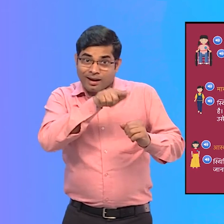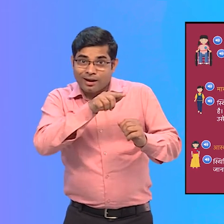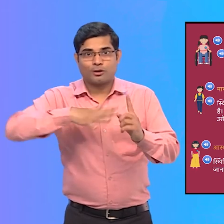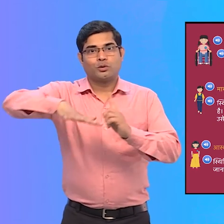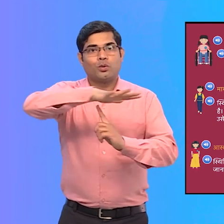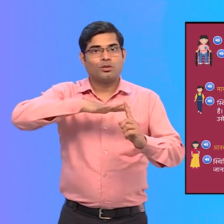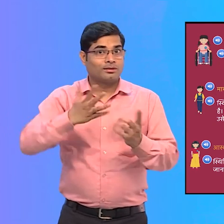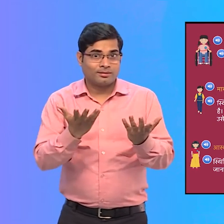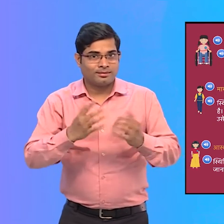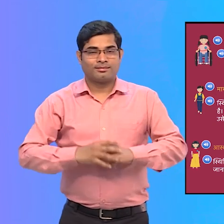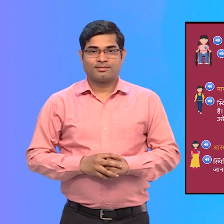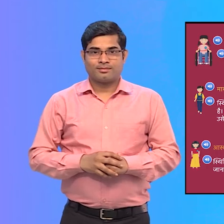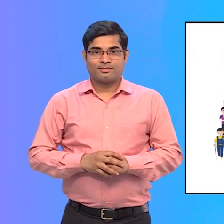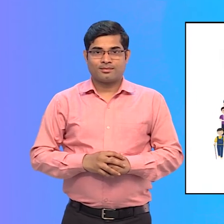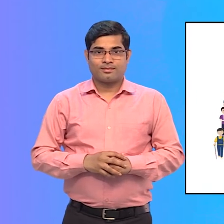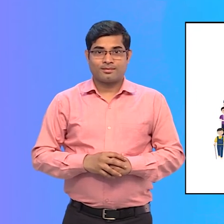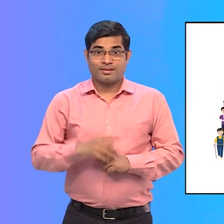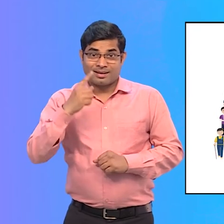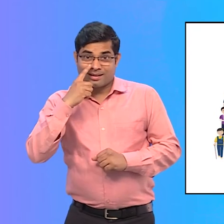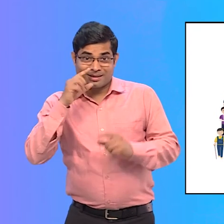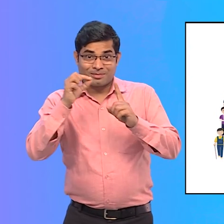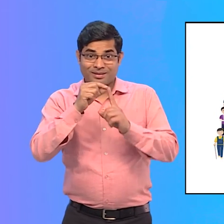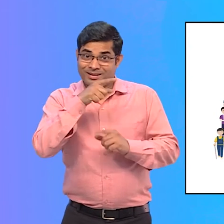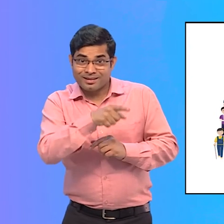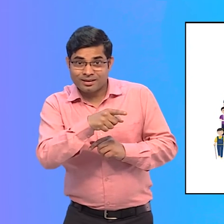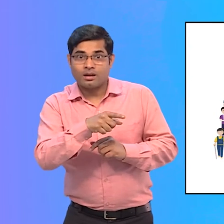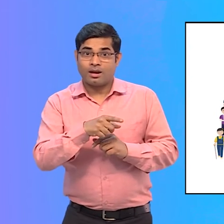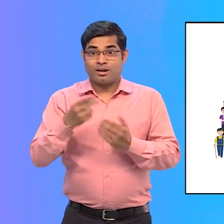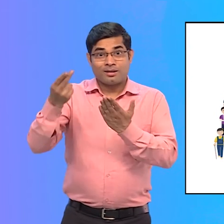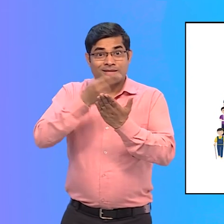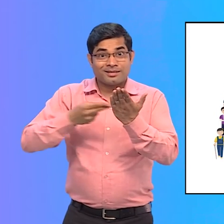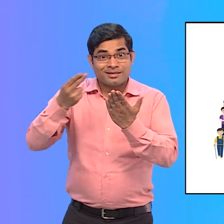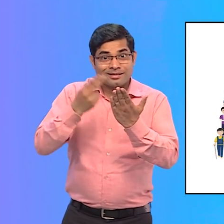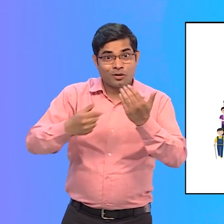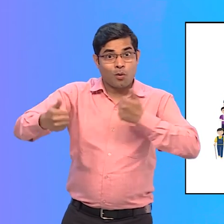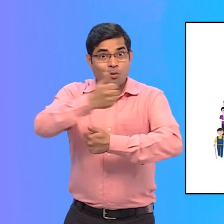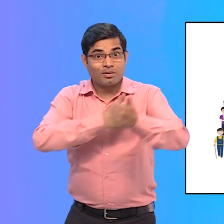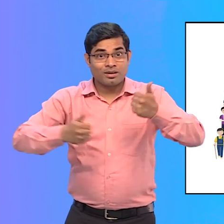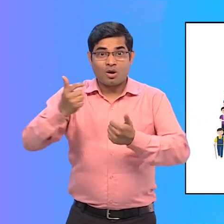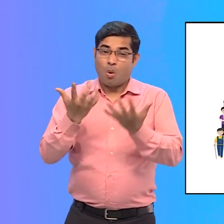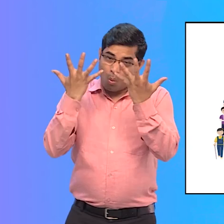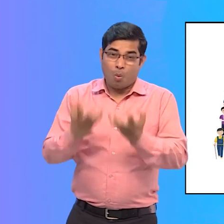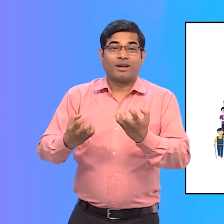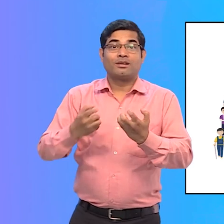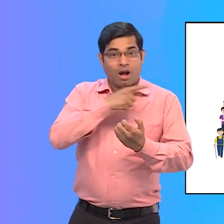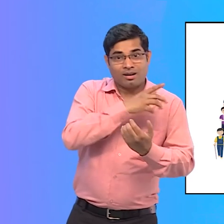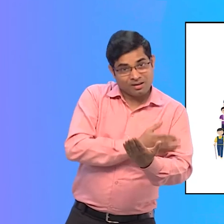की स्थिति मेरे प्रिय चित्रकला प्रतियोगिता में भाग लेना चाहती है